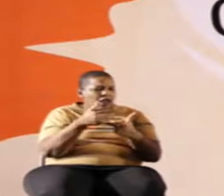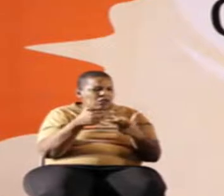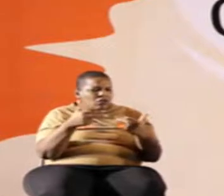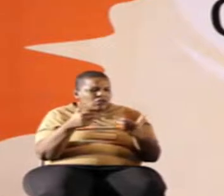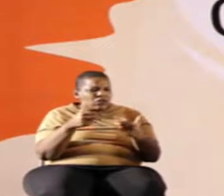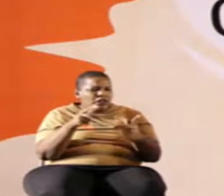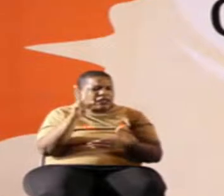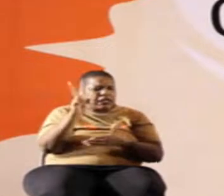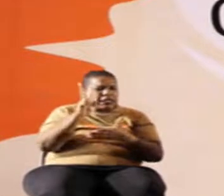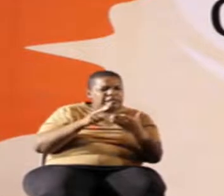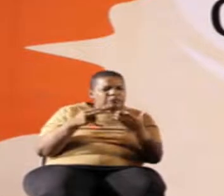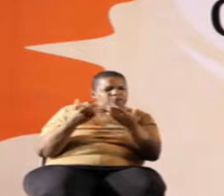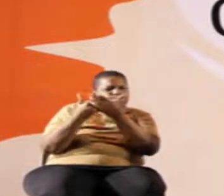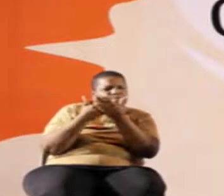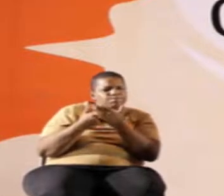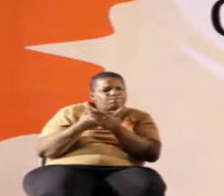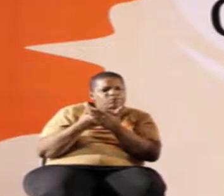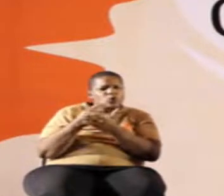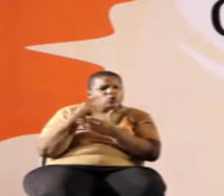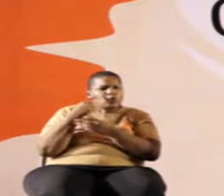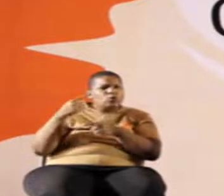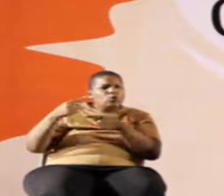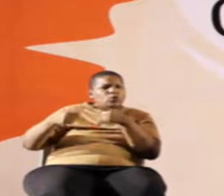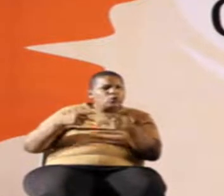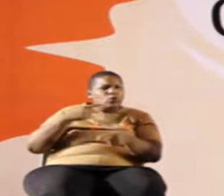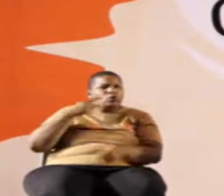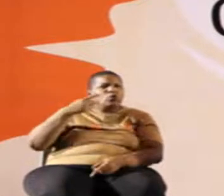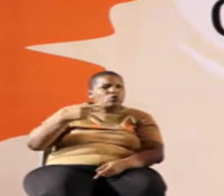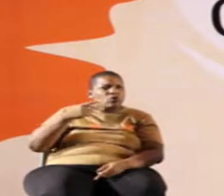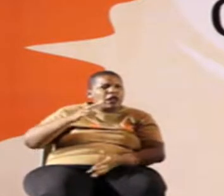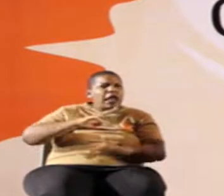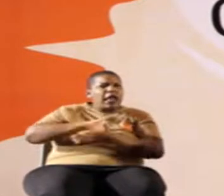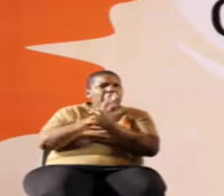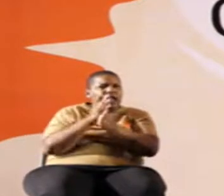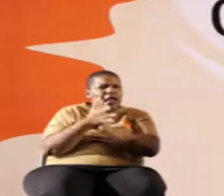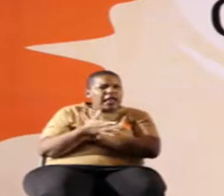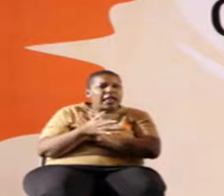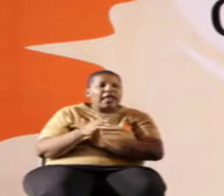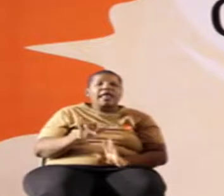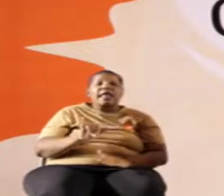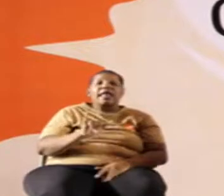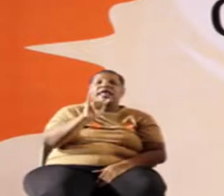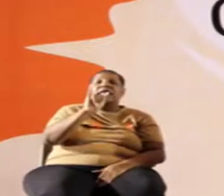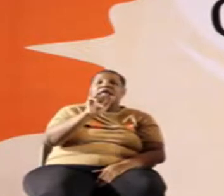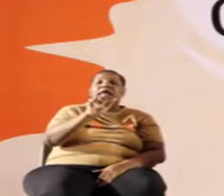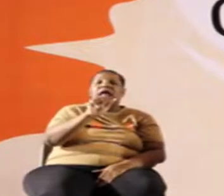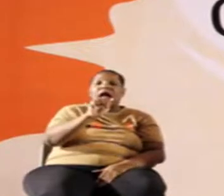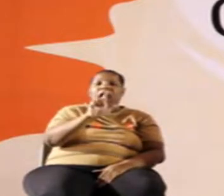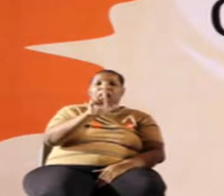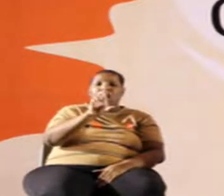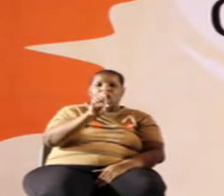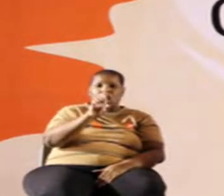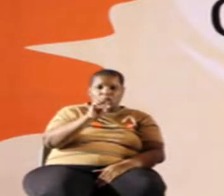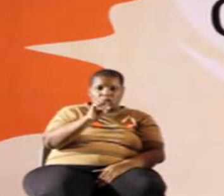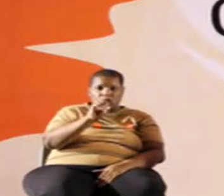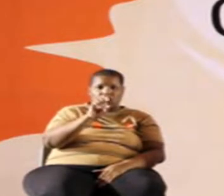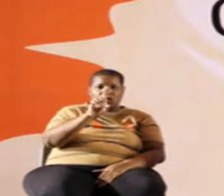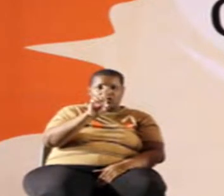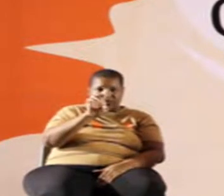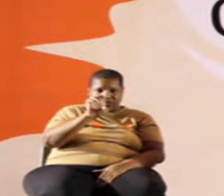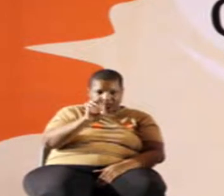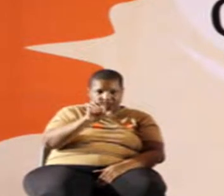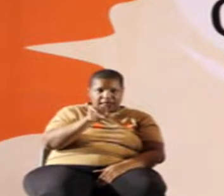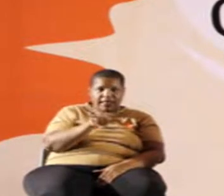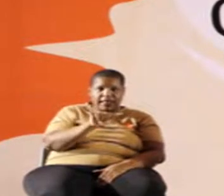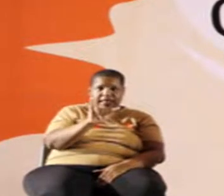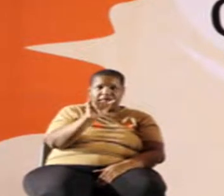ler e desconfiar dos discursos racistas, que era a figura da Iyalode. Vou repetir aqui,